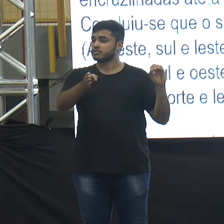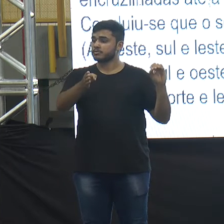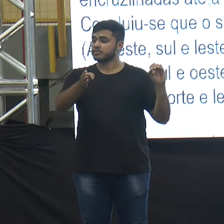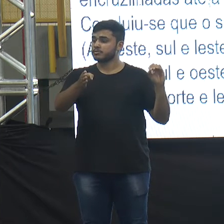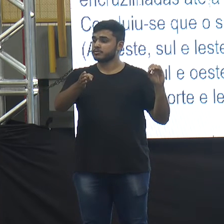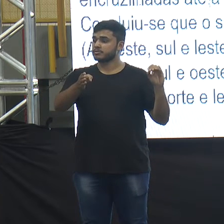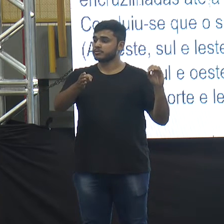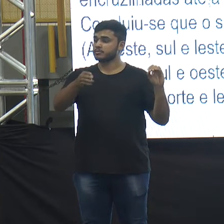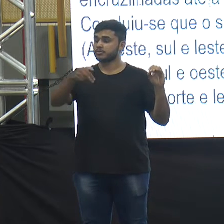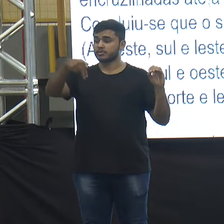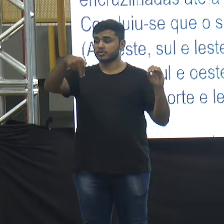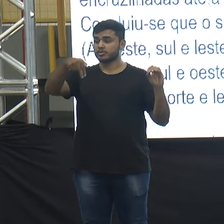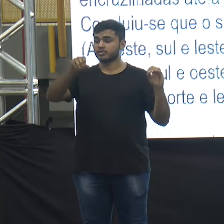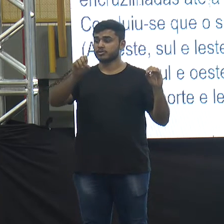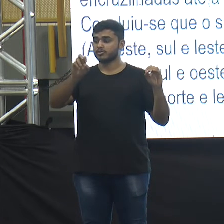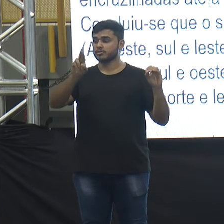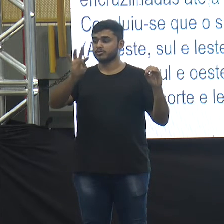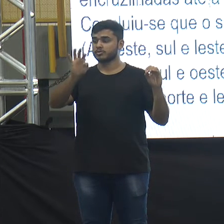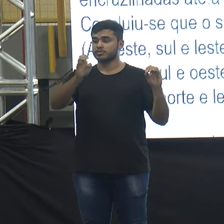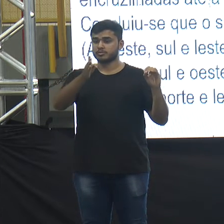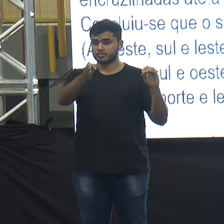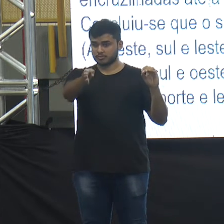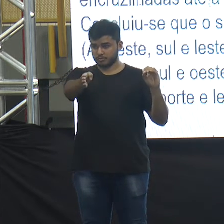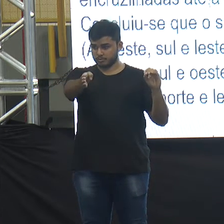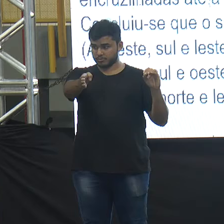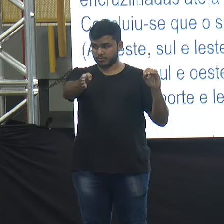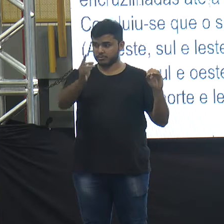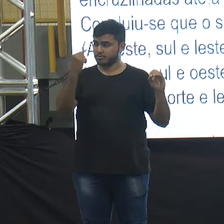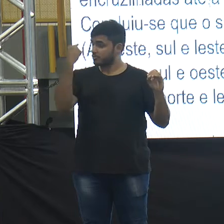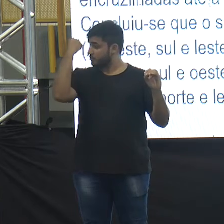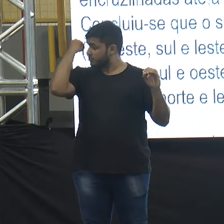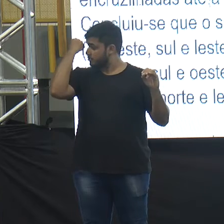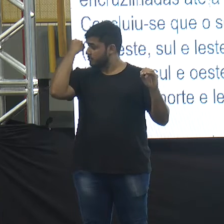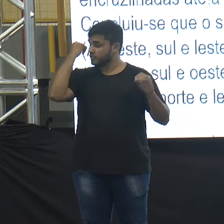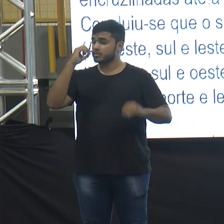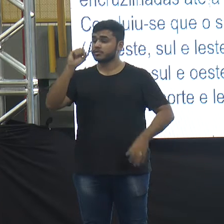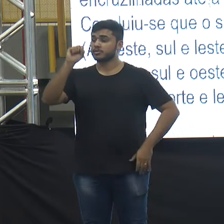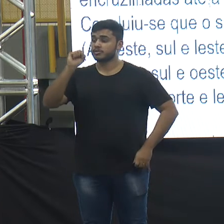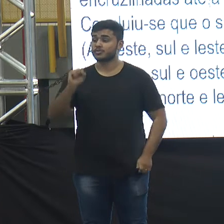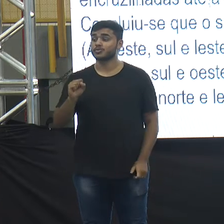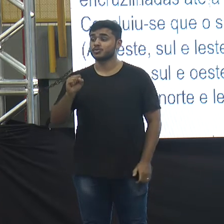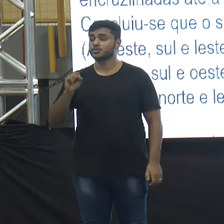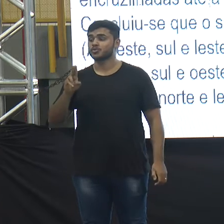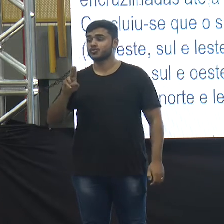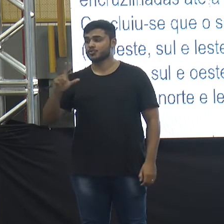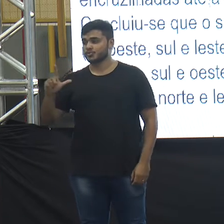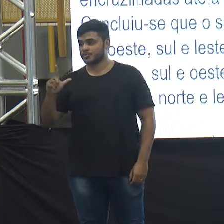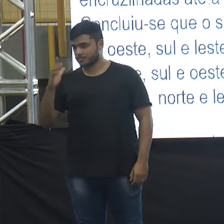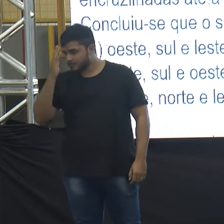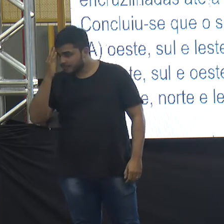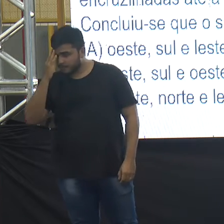Norte. As minhas costas? Sul. Então, vou para a esquerda, viu?